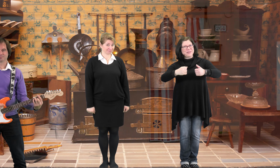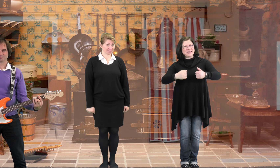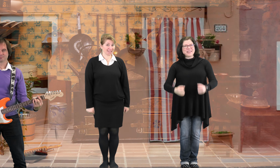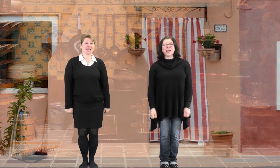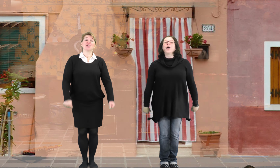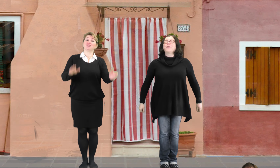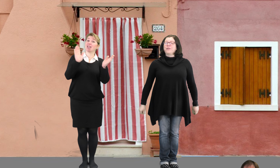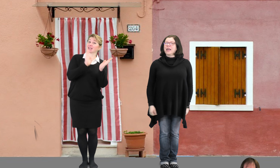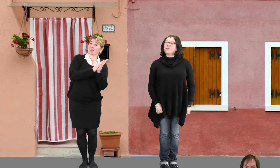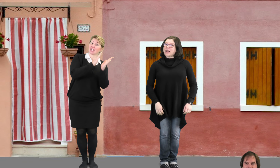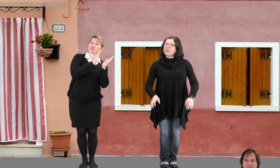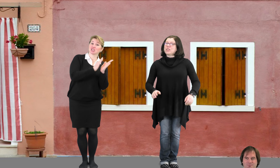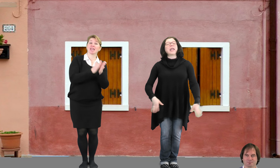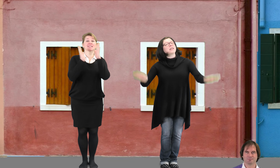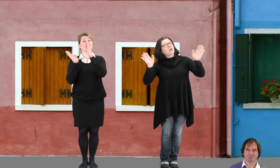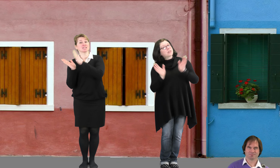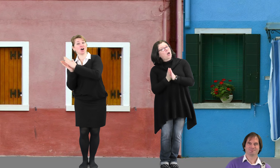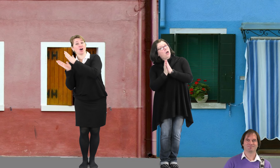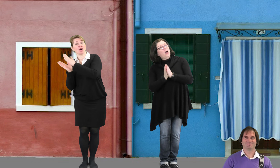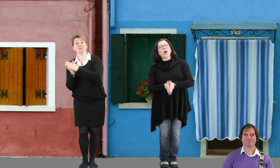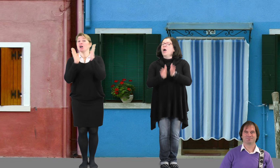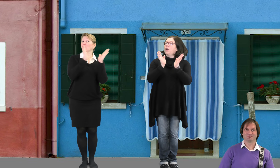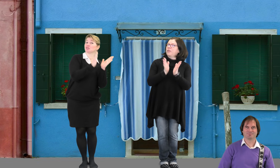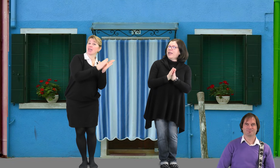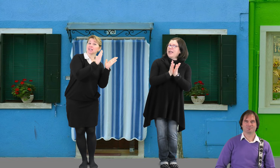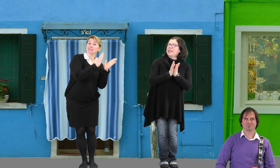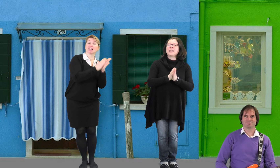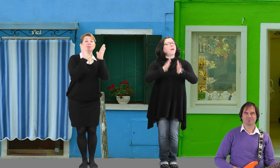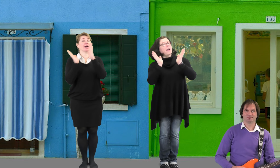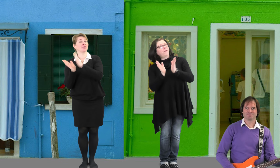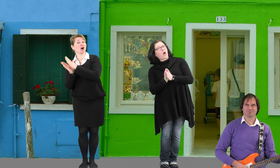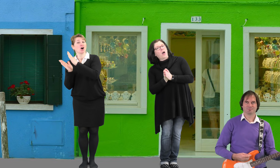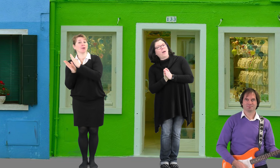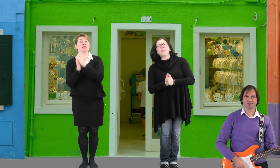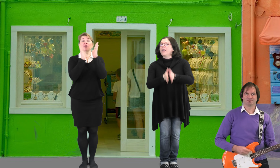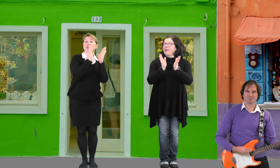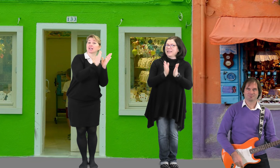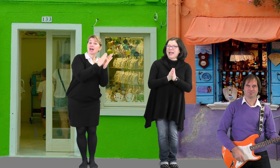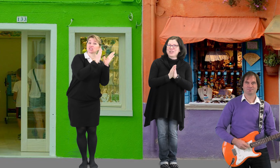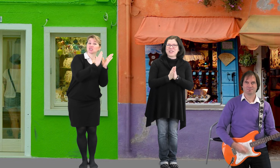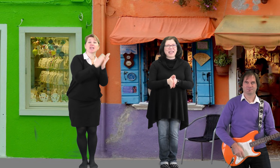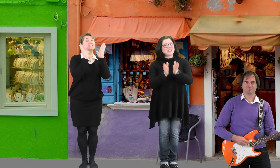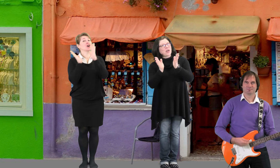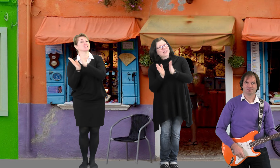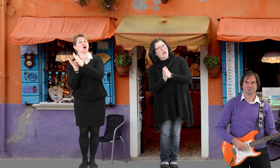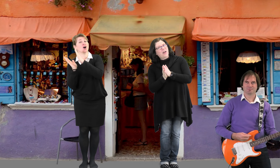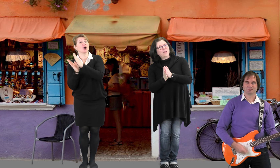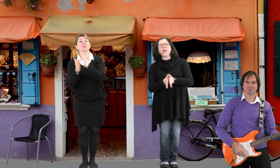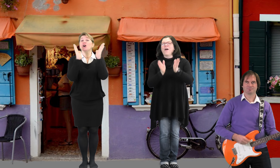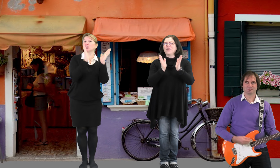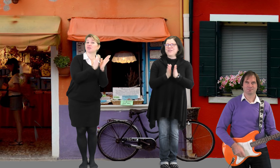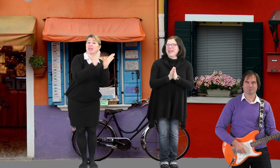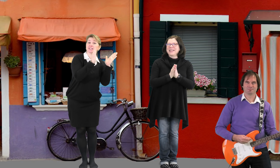raus. Wir klatschen jetzt aus dem Haus und werden dabei froh. Wir klatschen jetzt aus